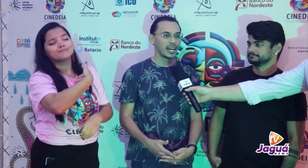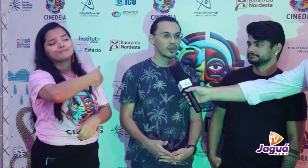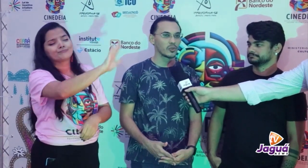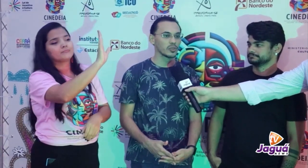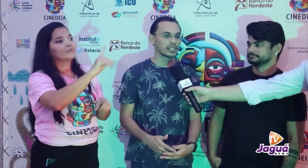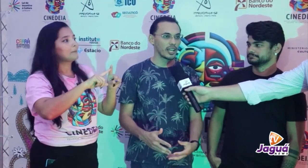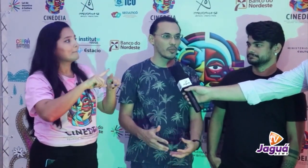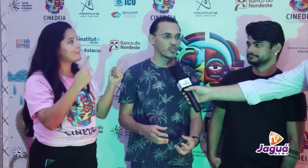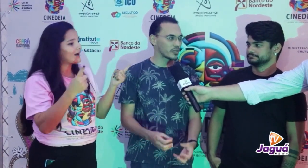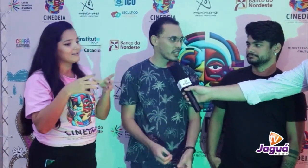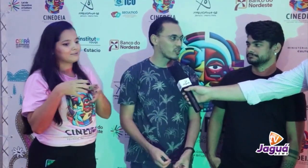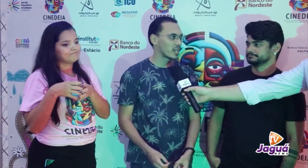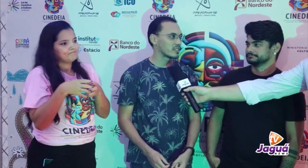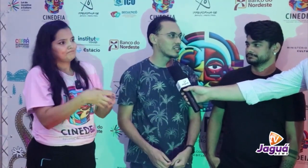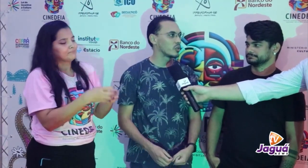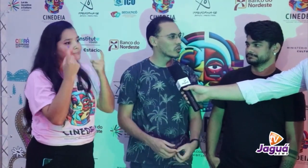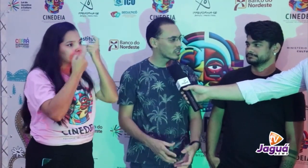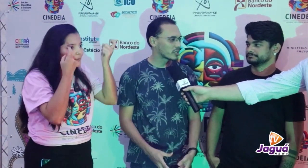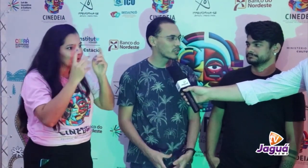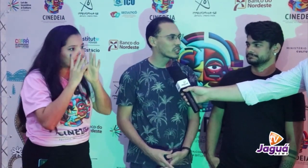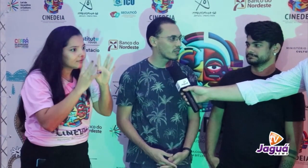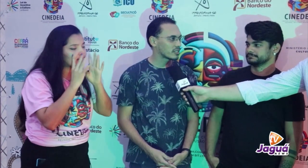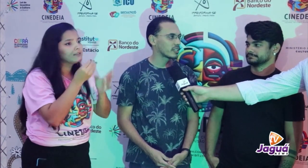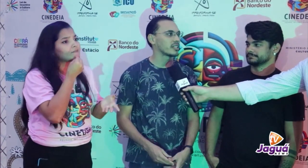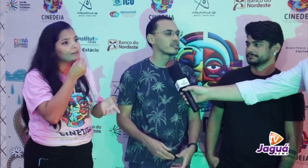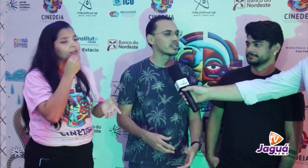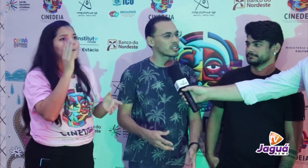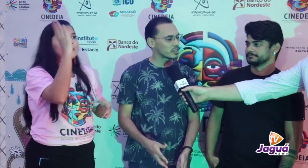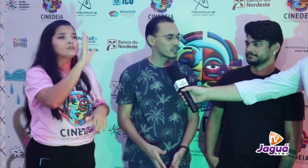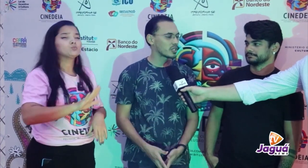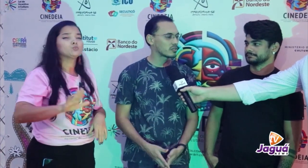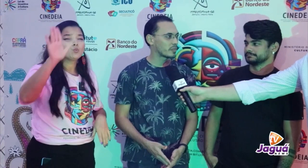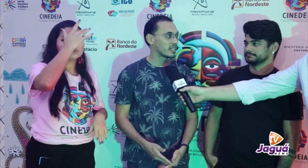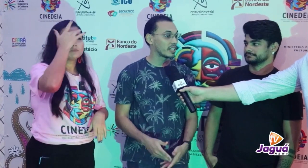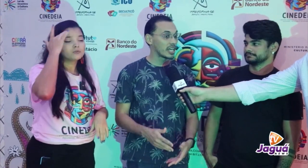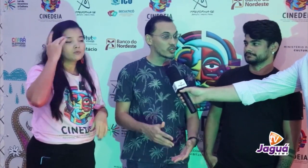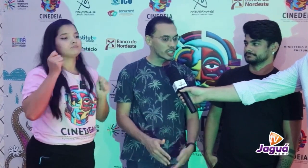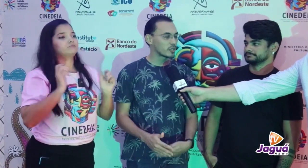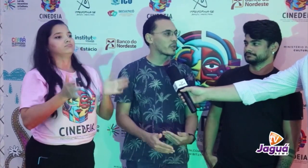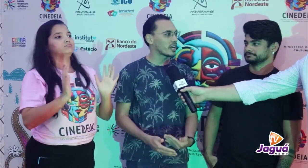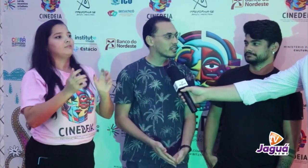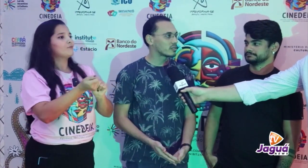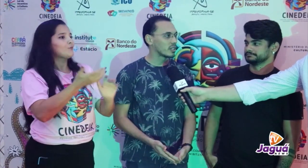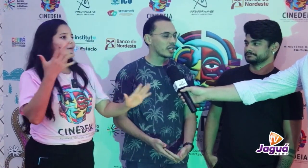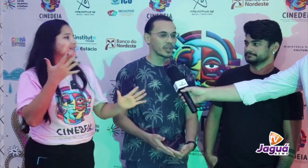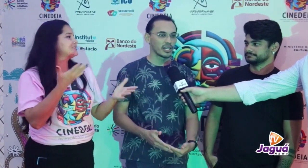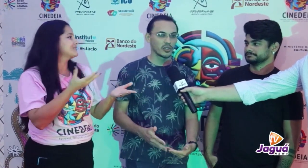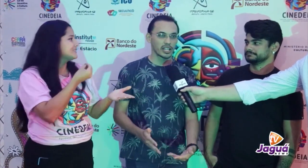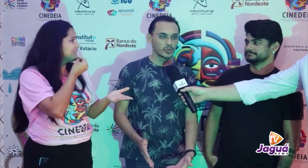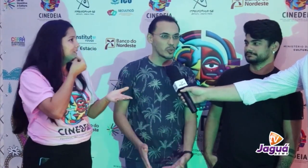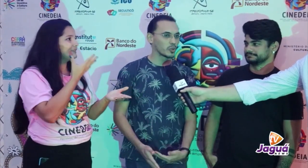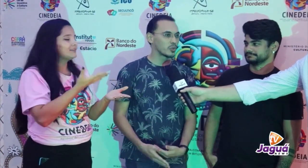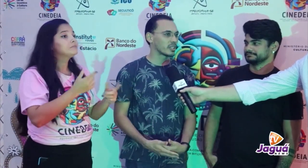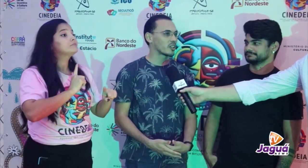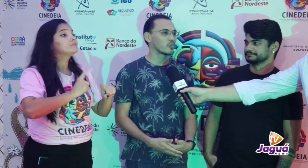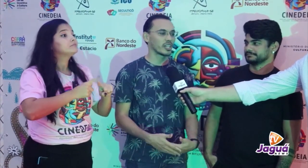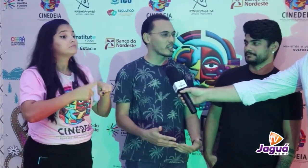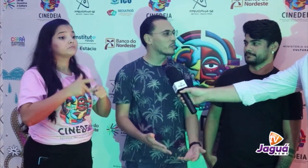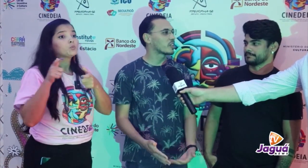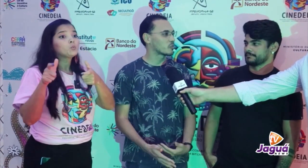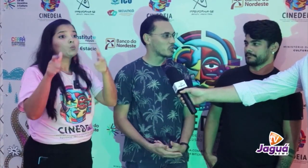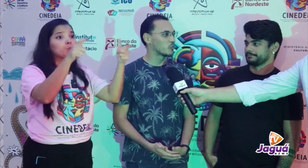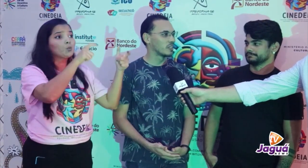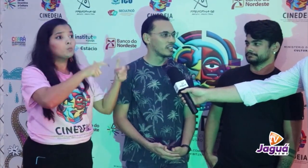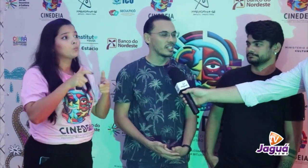né, algo realmente oficial no Brasil, que todas as pessoas tenham acesso, né, todas as pessoas possam aprender, justamente para isso, para em lugares públicos, né, como